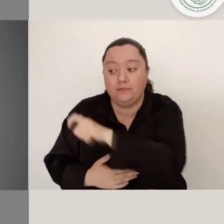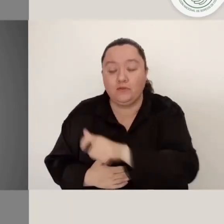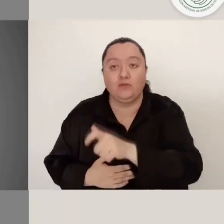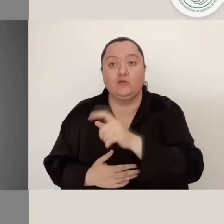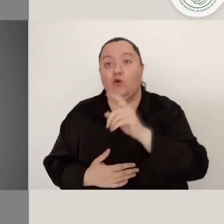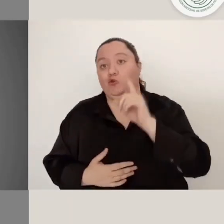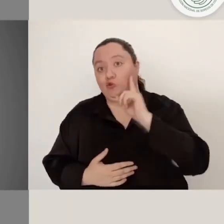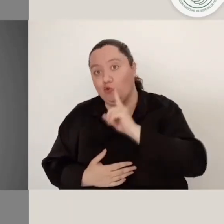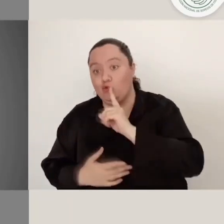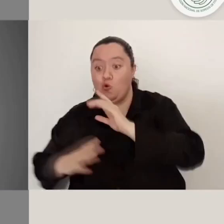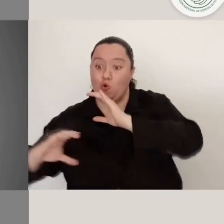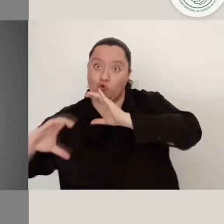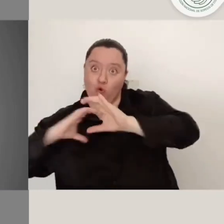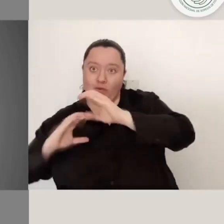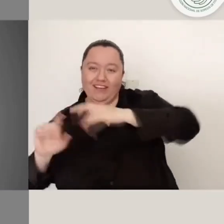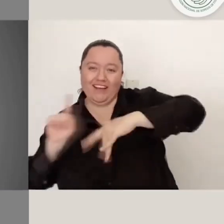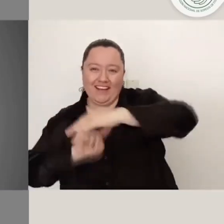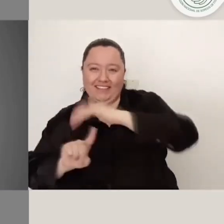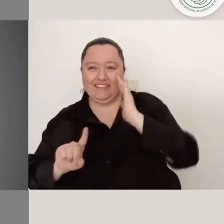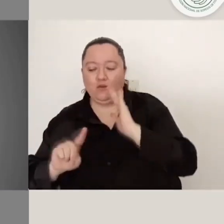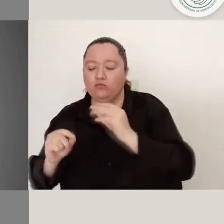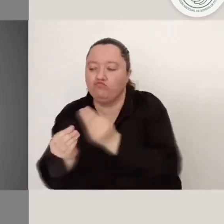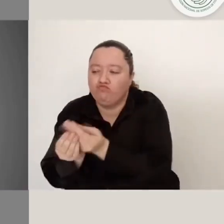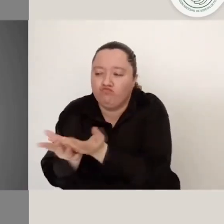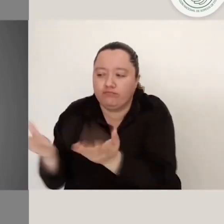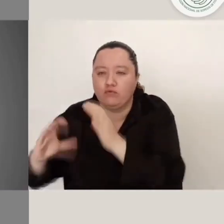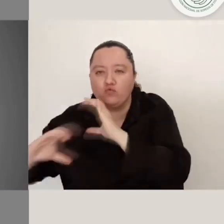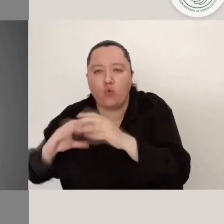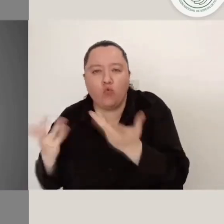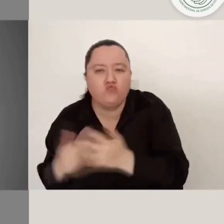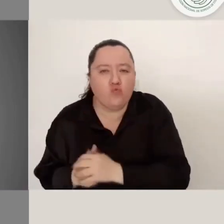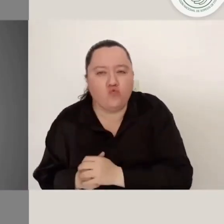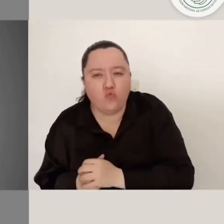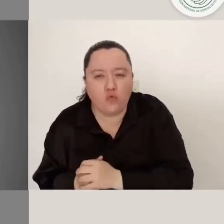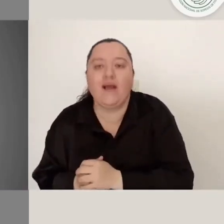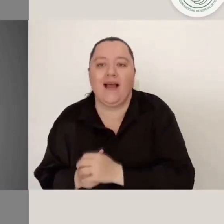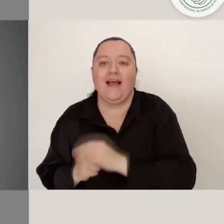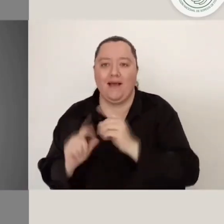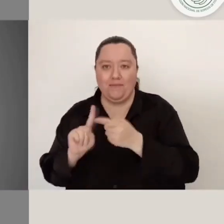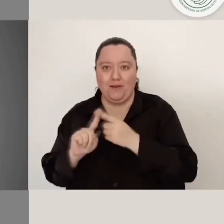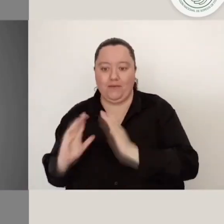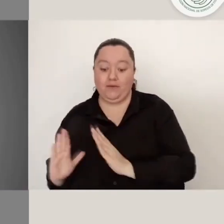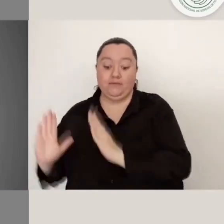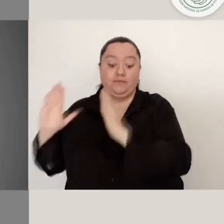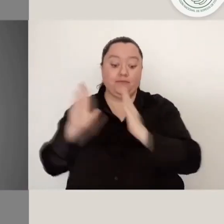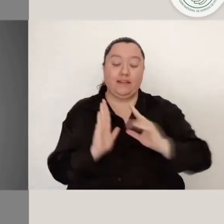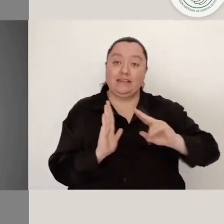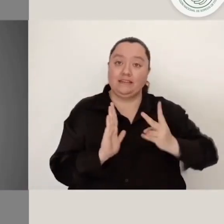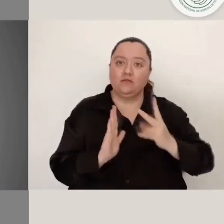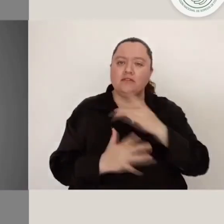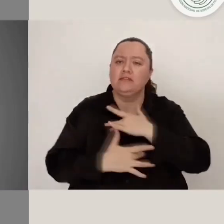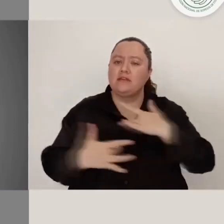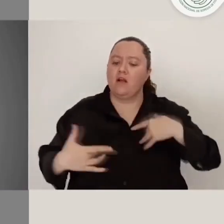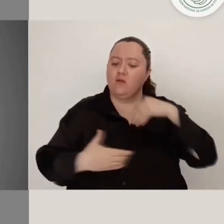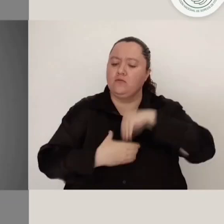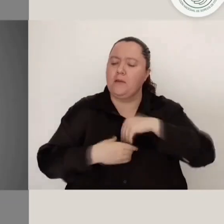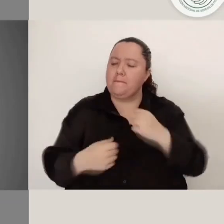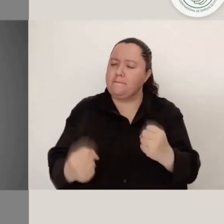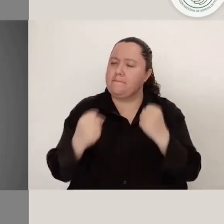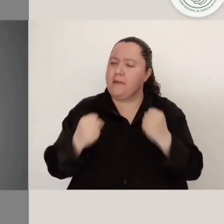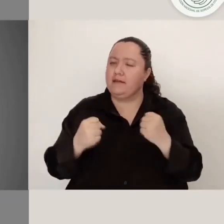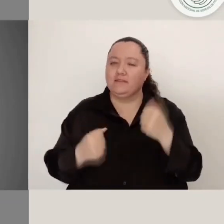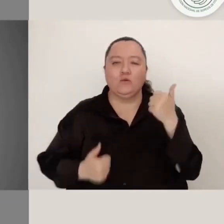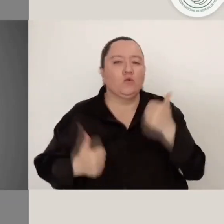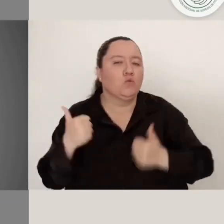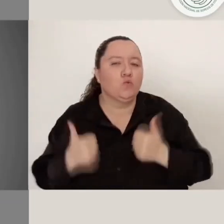disposición para comunicarse en el entorno de salud. La segunda parte, que busca entender cuáles son las prioridades de